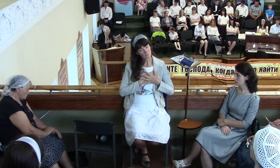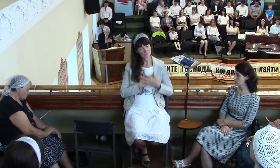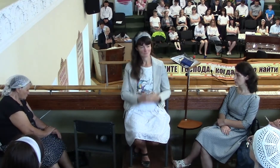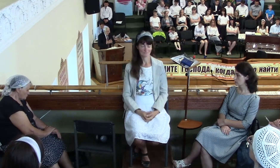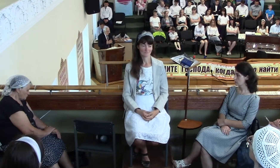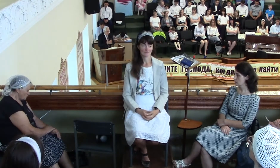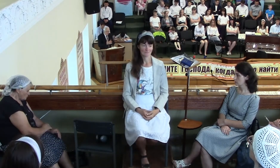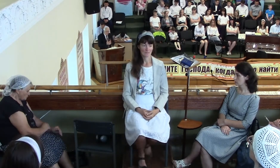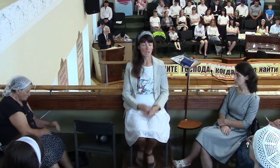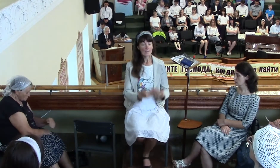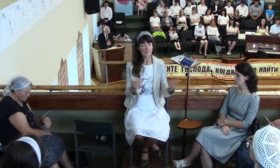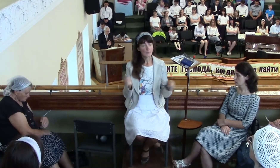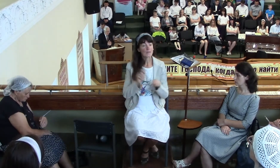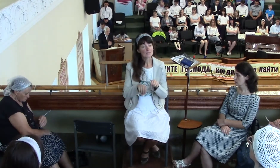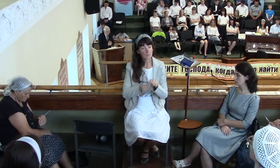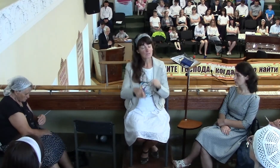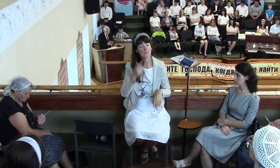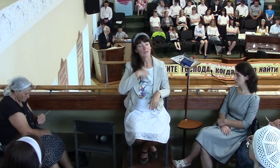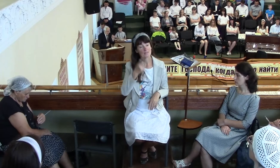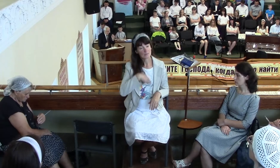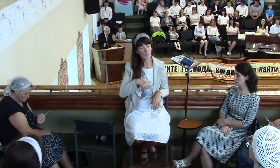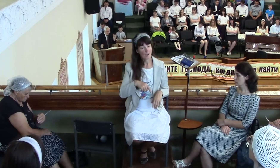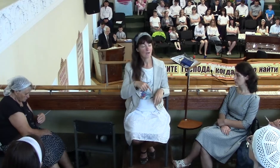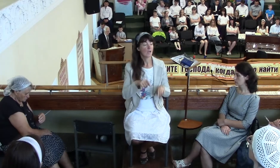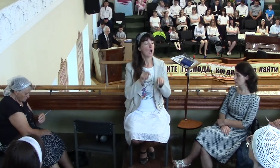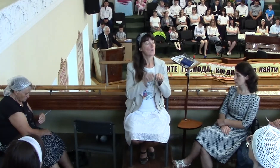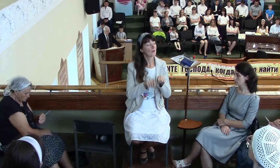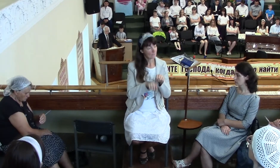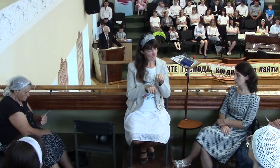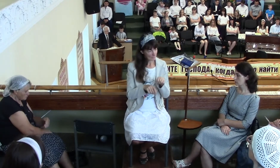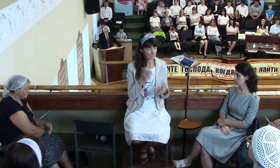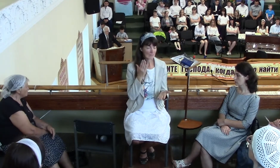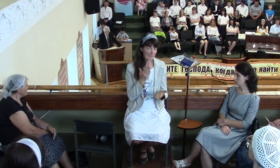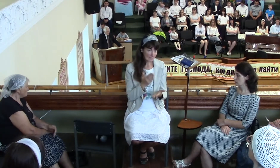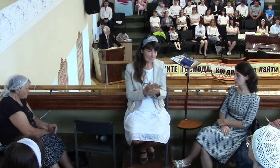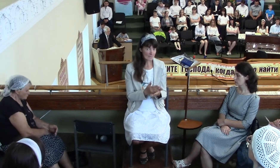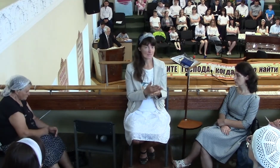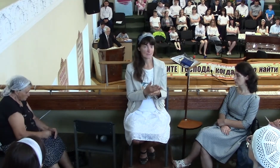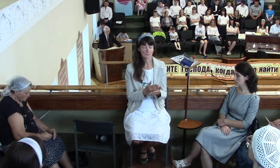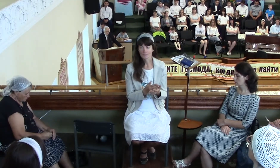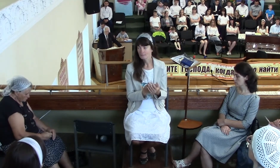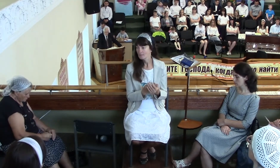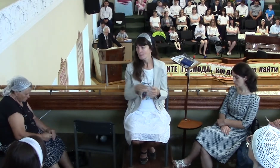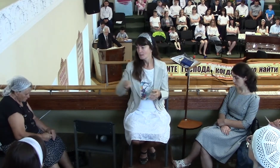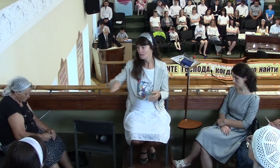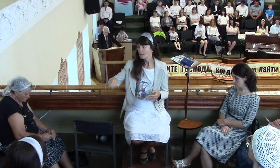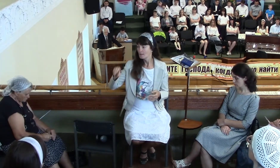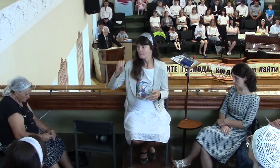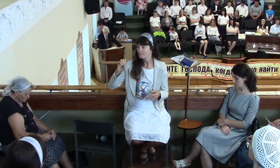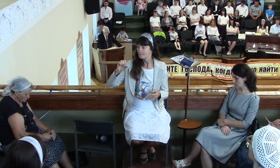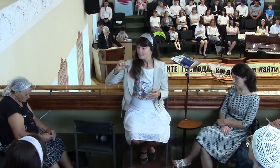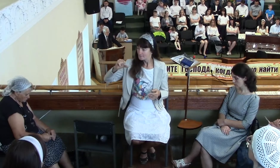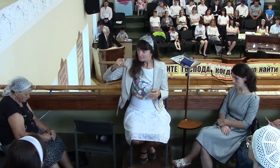мы, испытывая себя, давайте проверим, вот такой тест есть. Сейчас в мире много всяких тестов придумано и